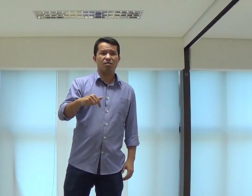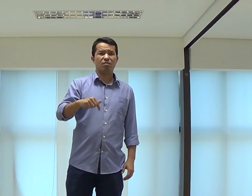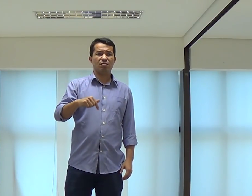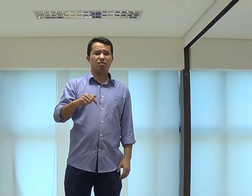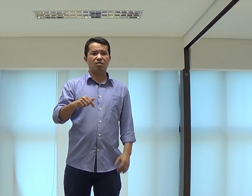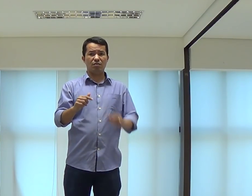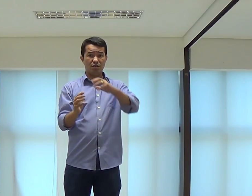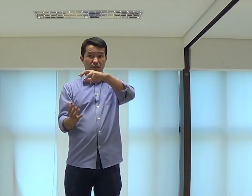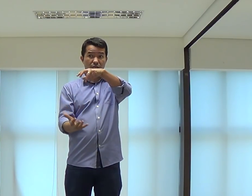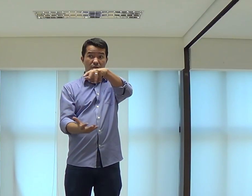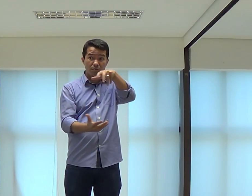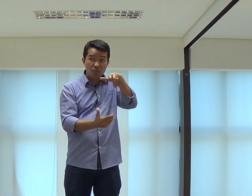ele veio aqui na terra